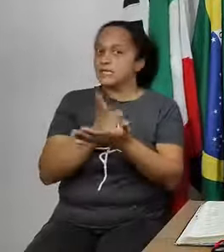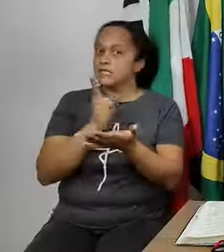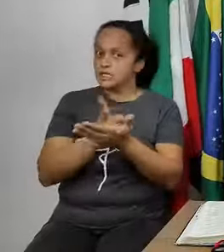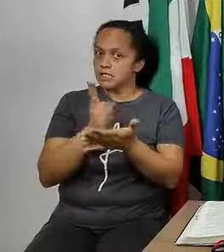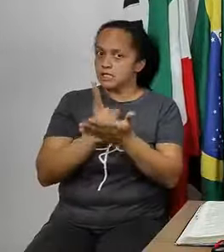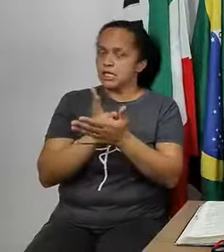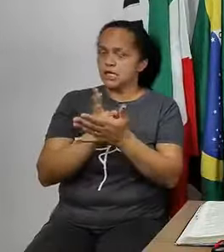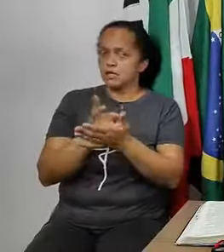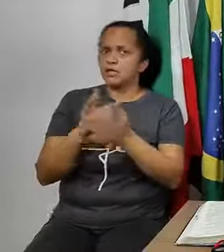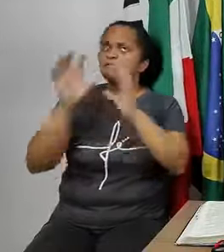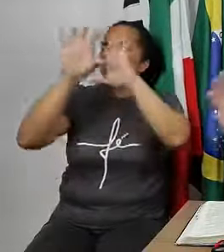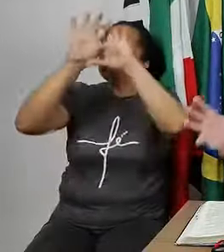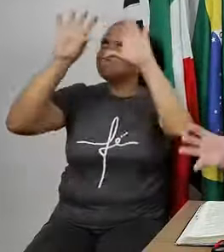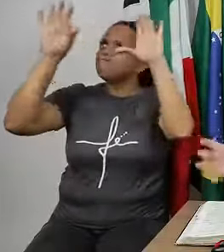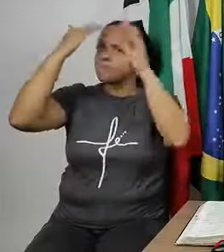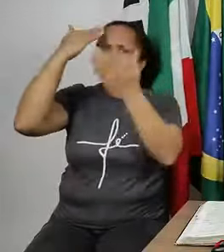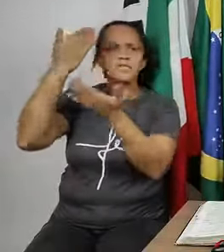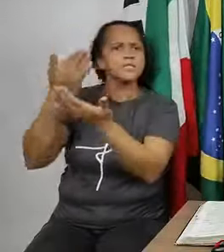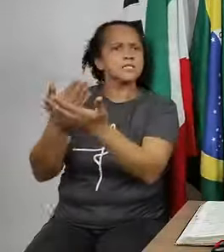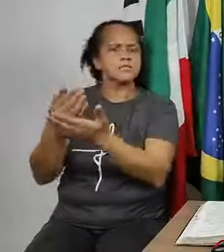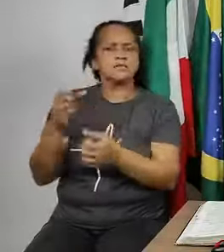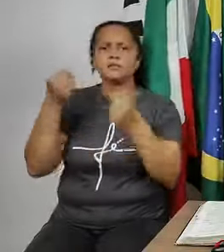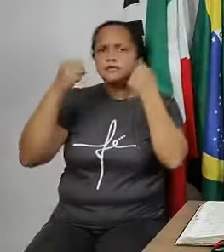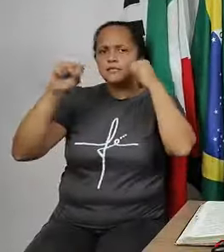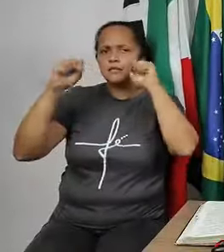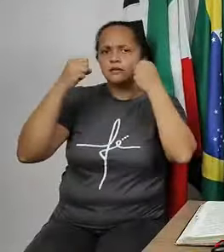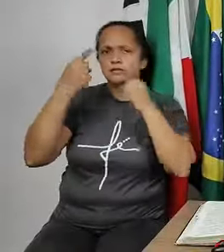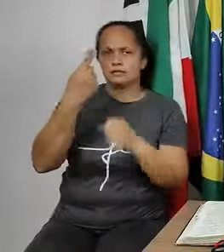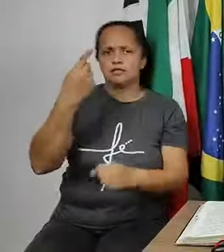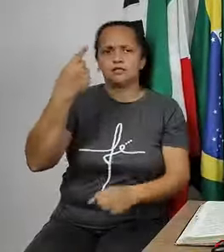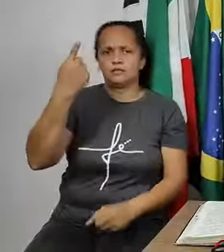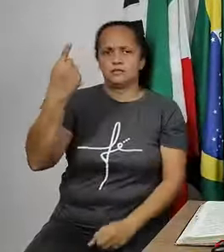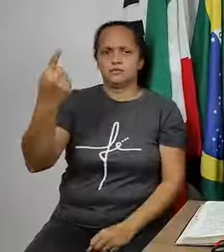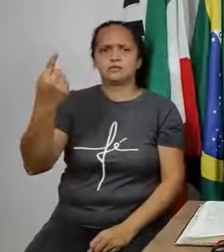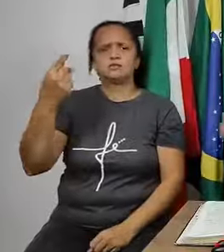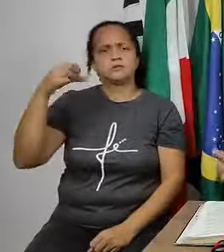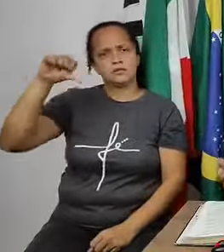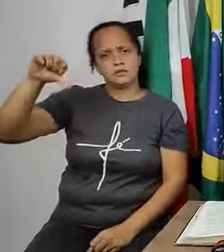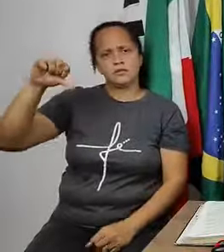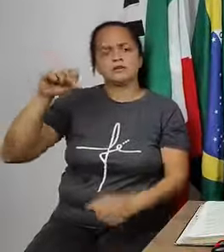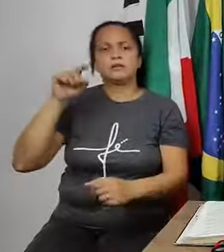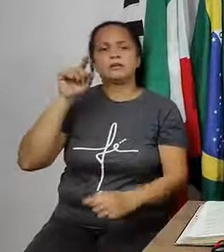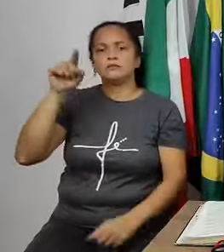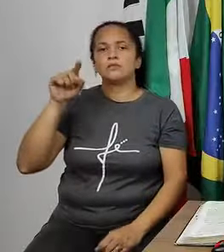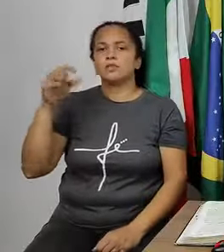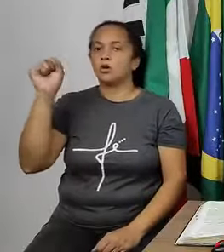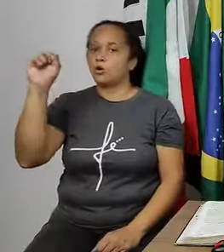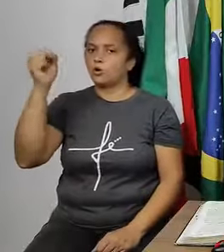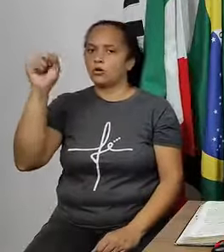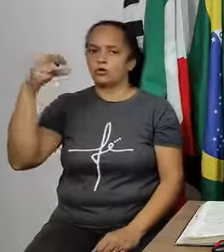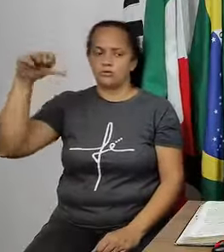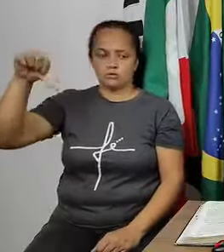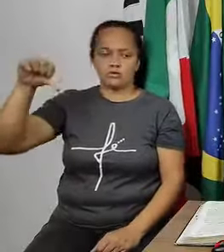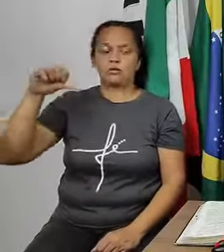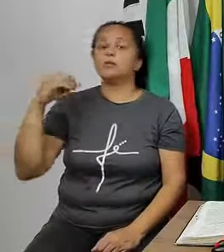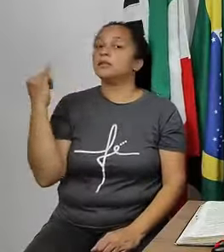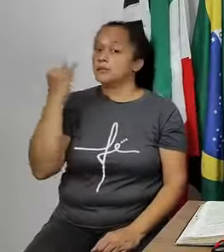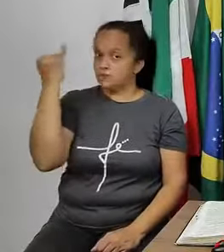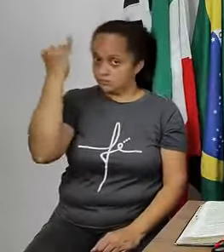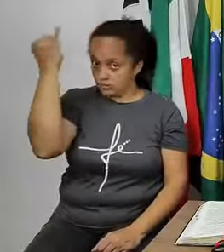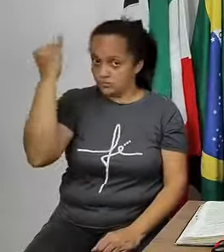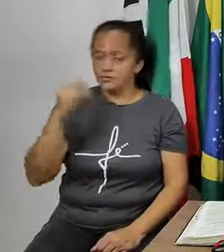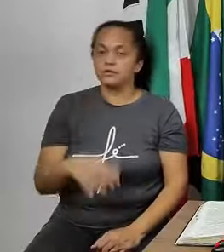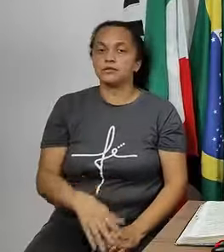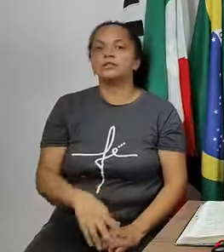Salmo 119, versículo 89, né? Isso é importante. Então, medite